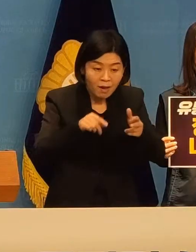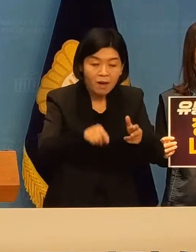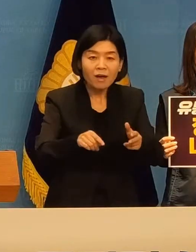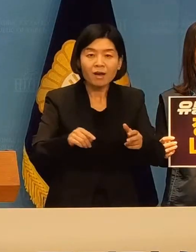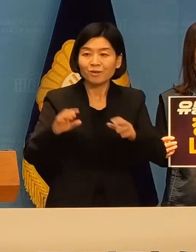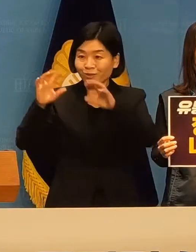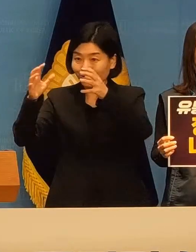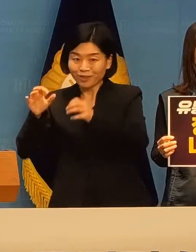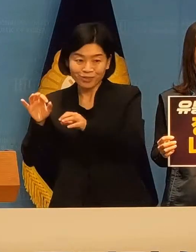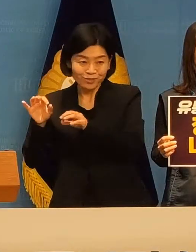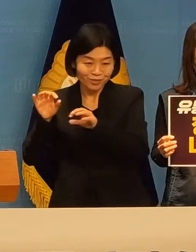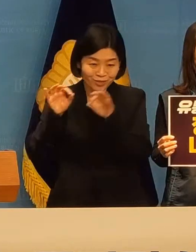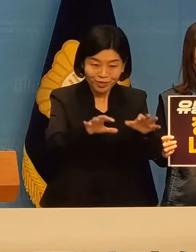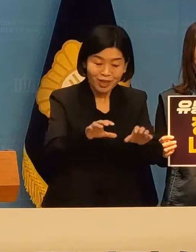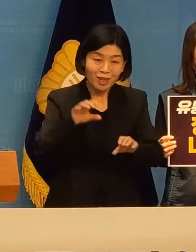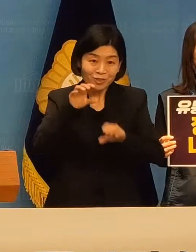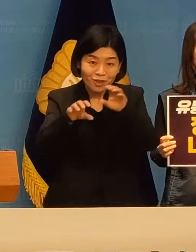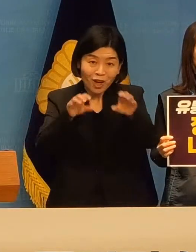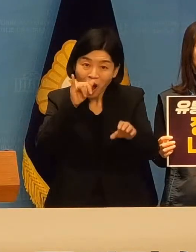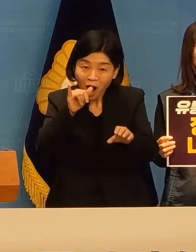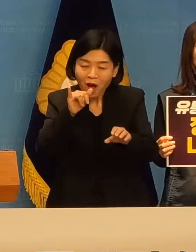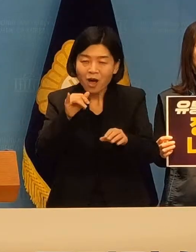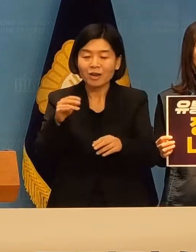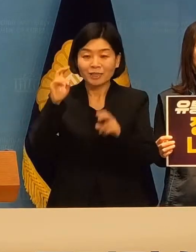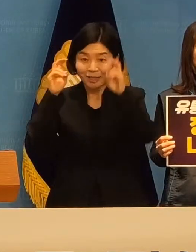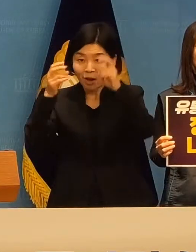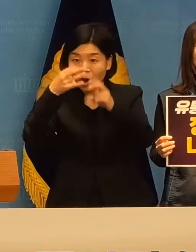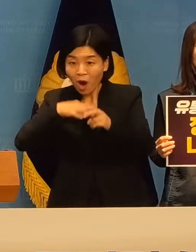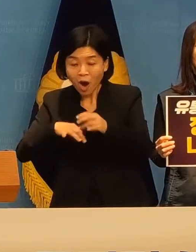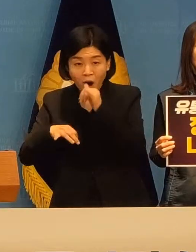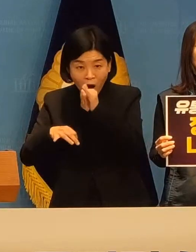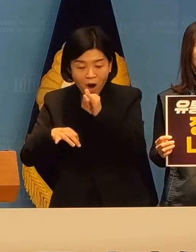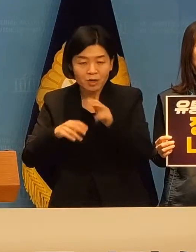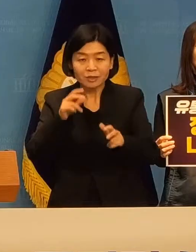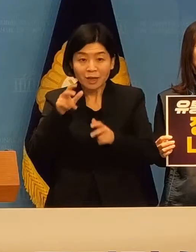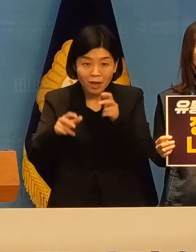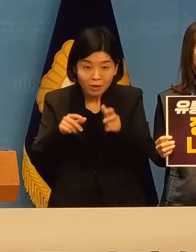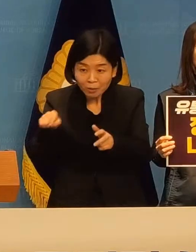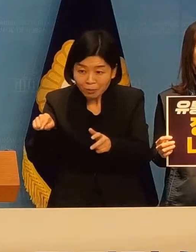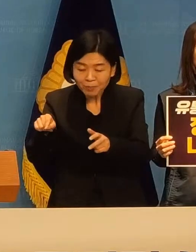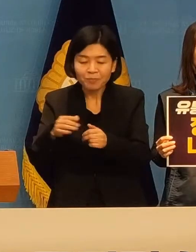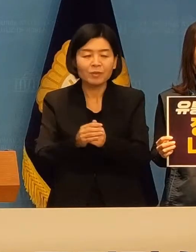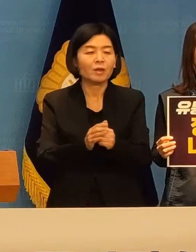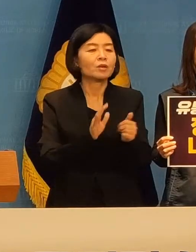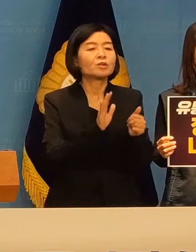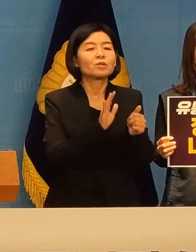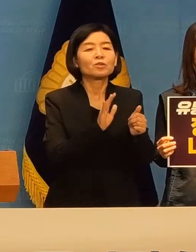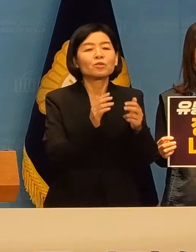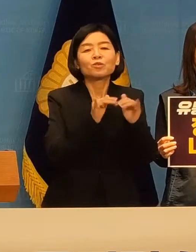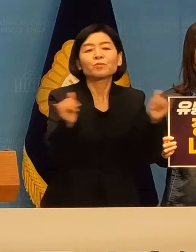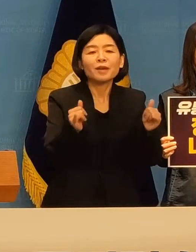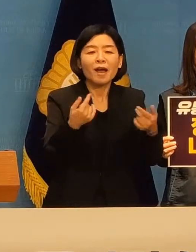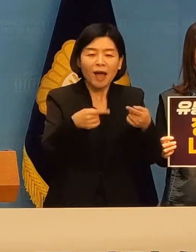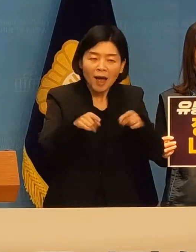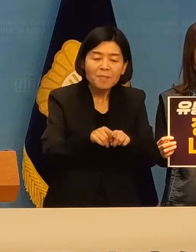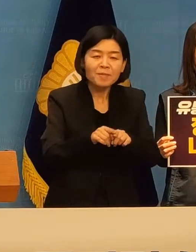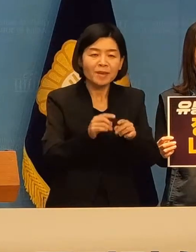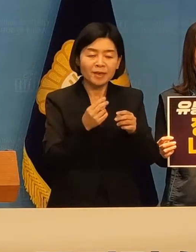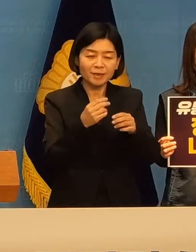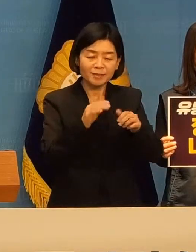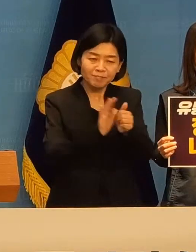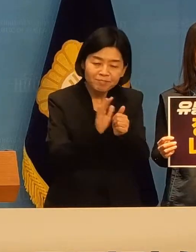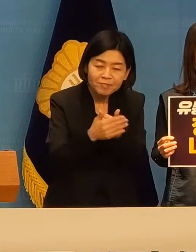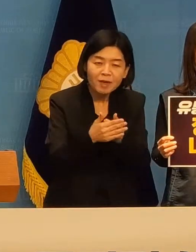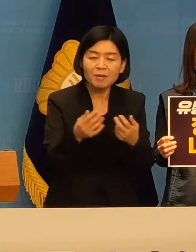투자가 있다면 수혜 기업과 산업들이 국민과 상생할 책임에 대해서도 정부의 입장과